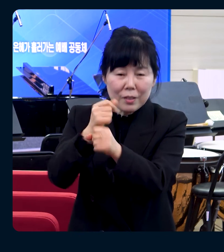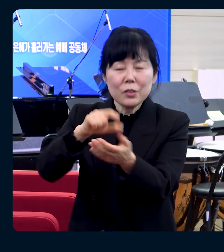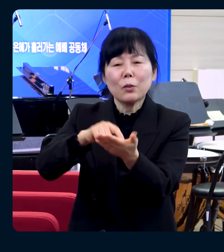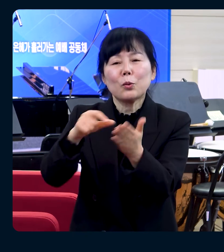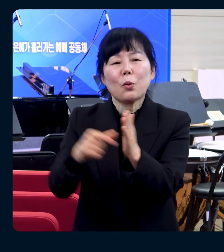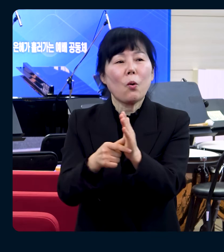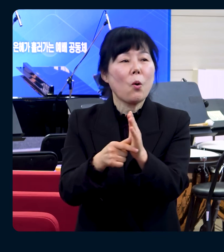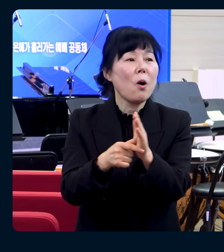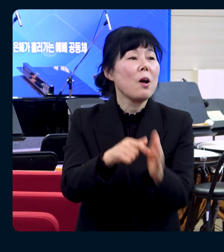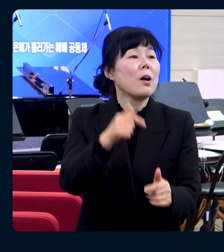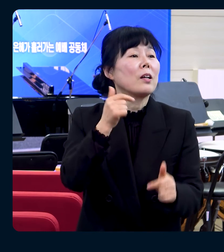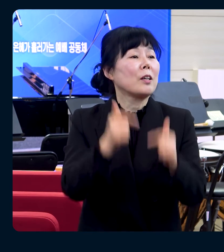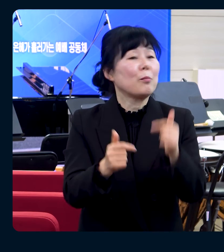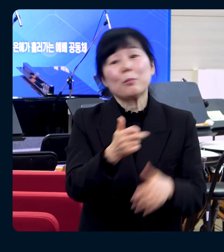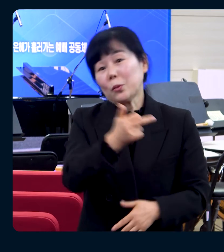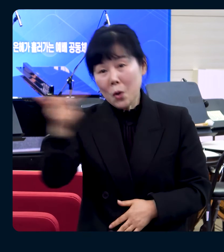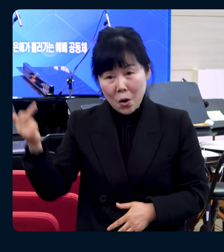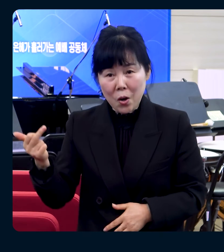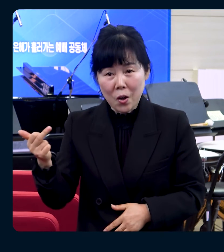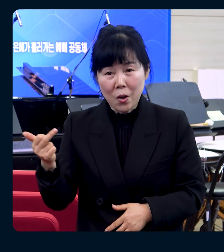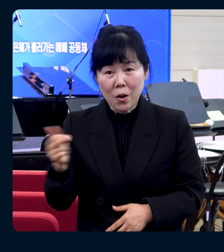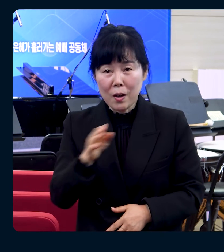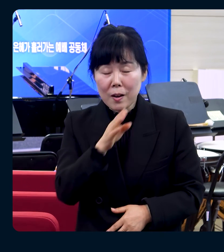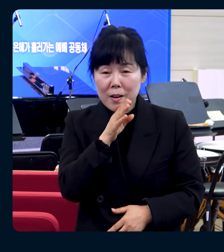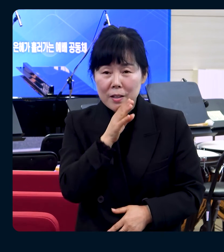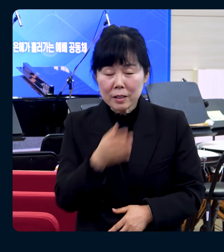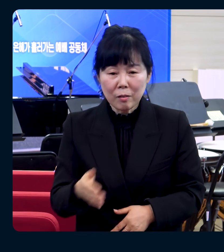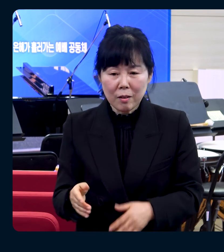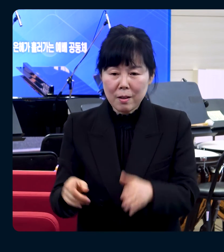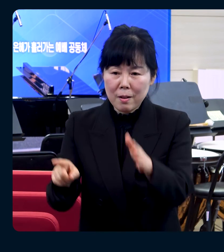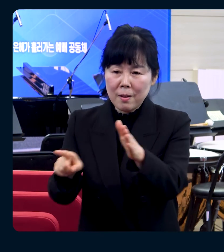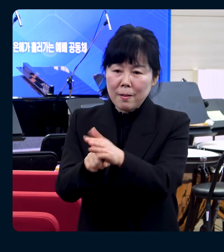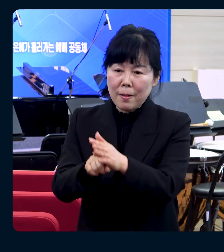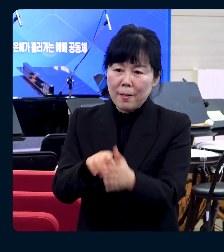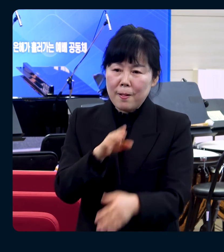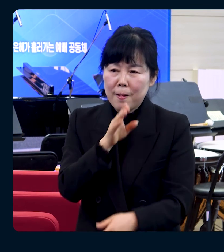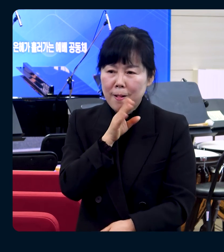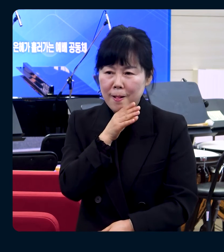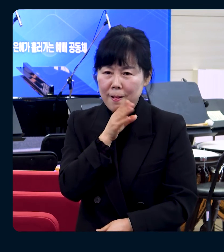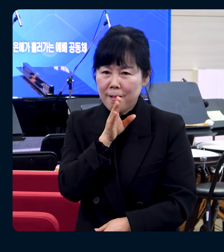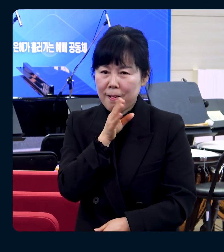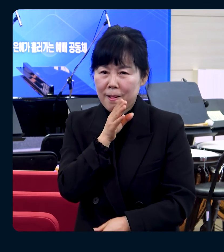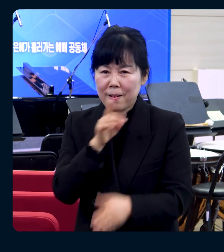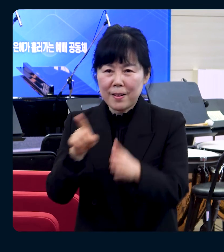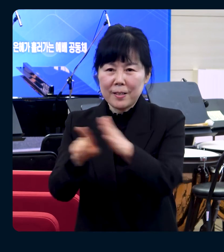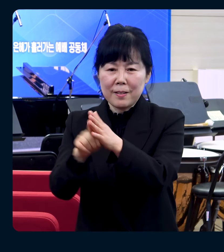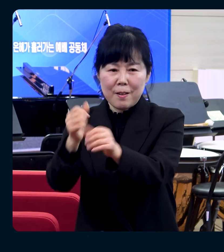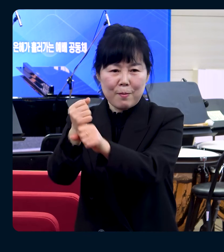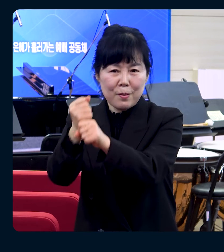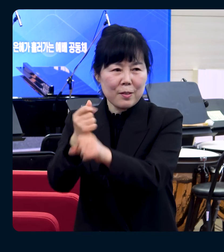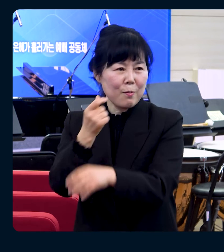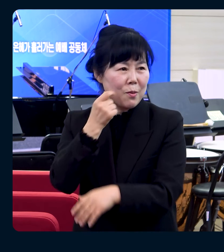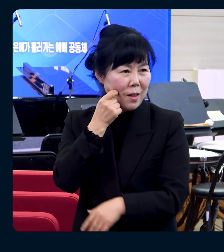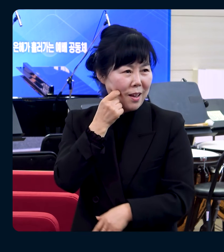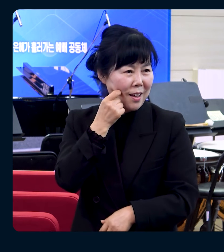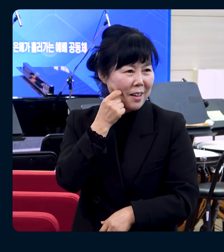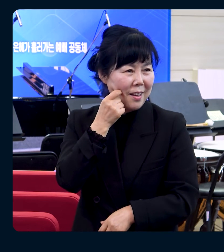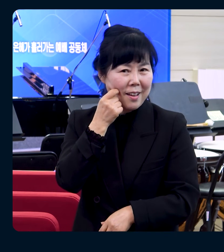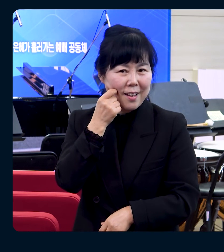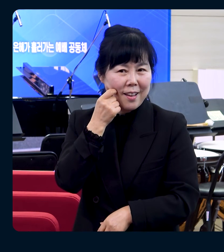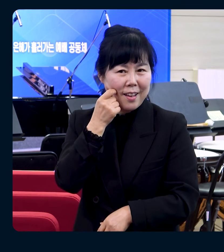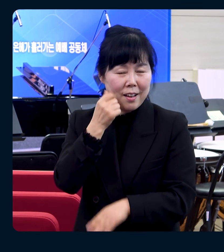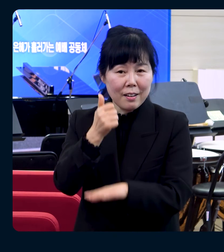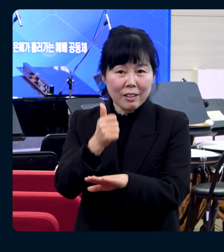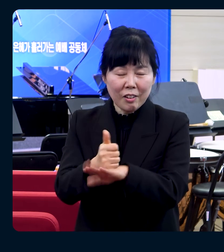것만큼 기쁨은 클 것이다, 그 말이죠. 그러나 믿지 못하면, 신뢰하지